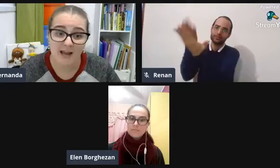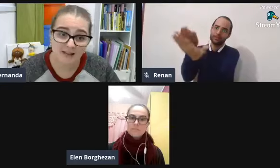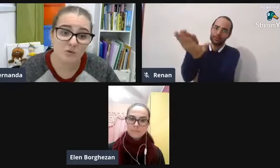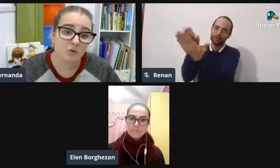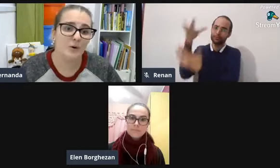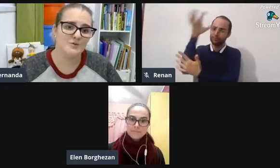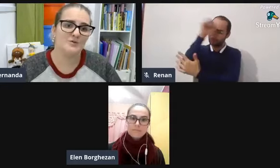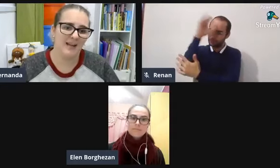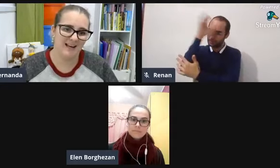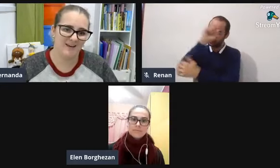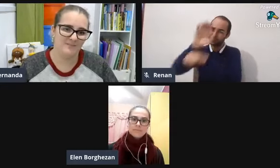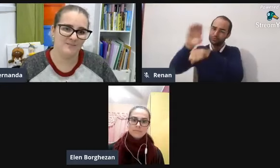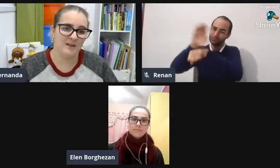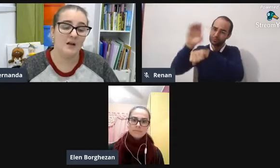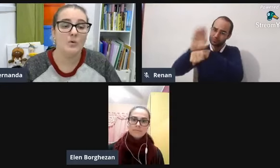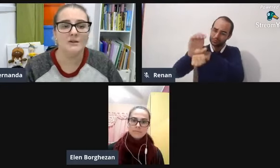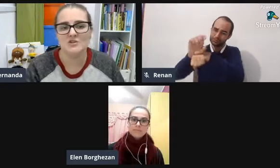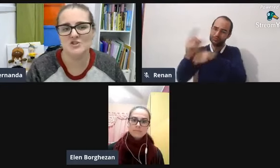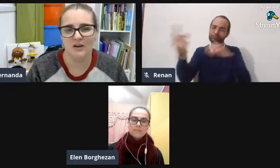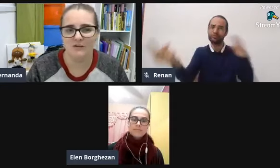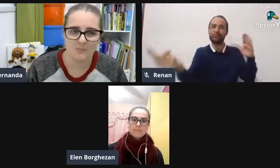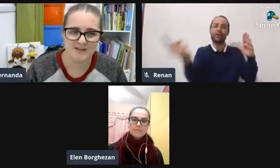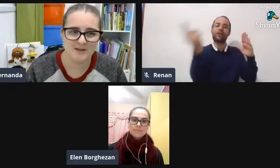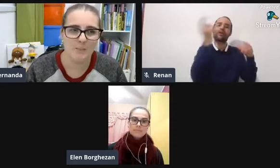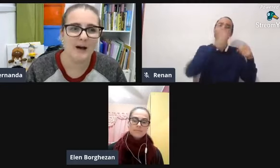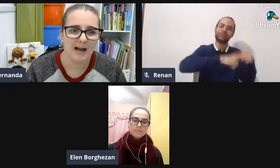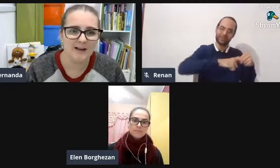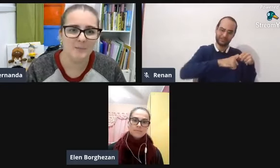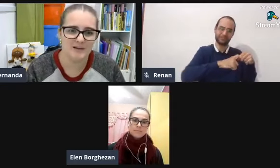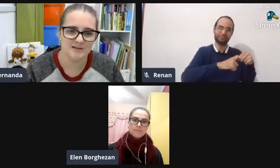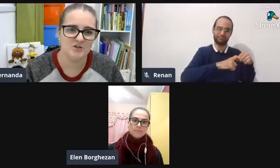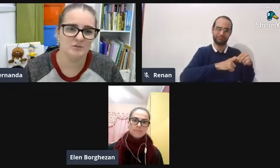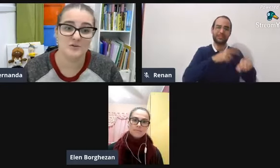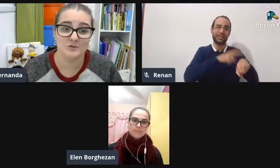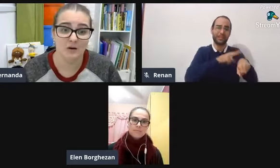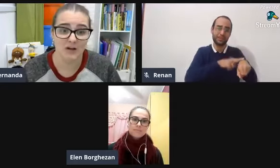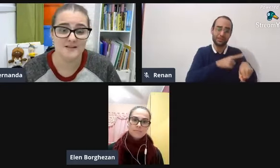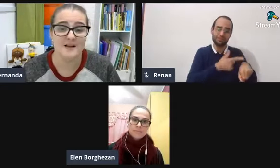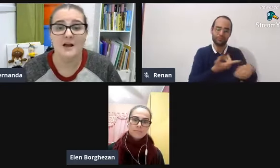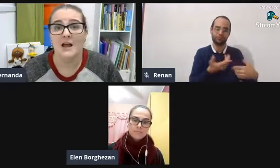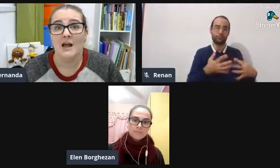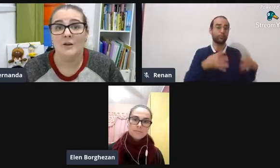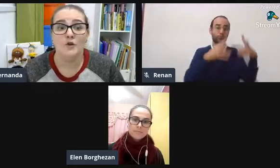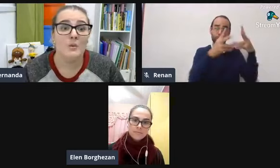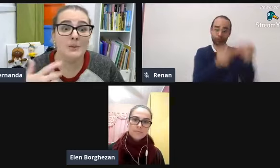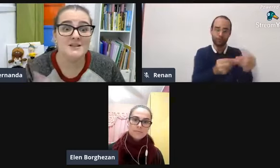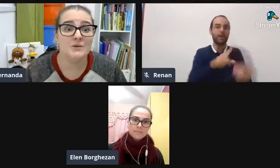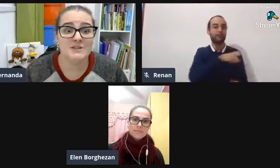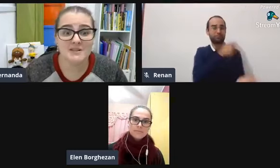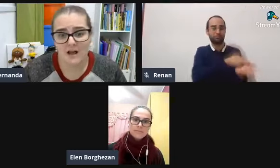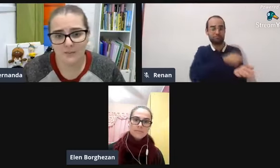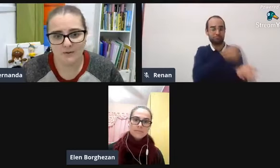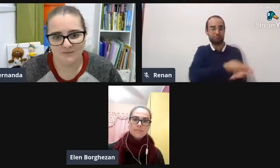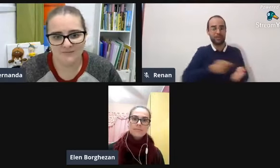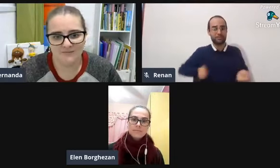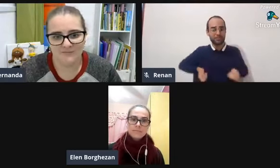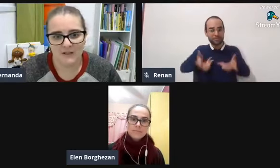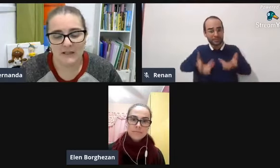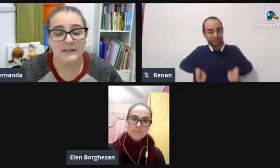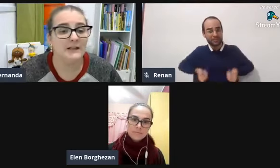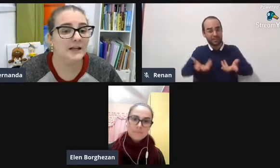desgaste, é tudo do bolso dele. Quando a gente tem formação paga pelas instituições, normalmente são em